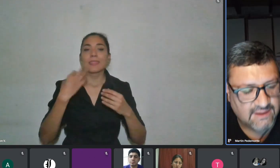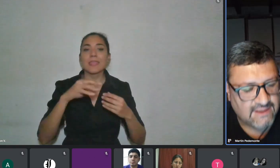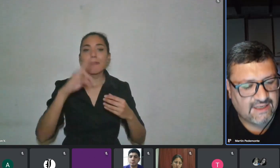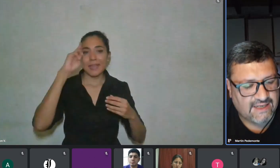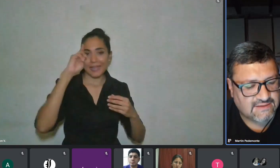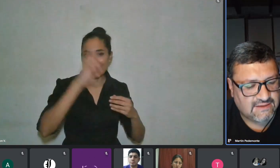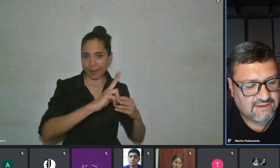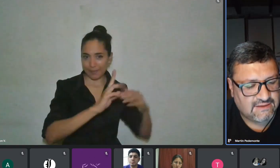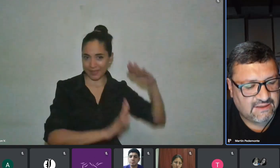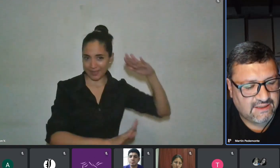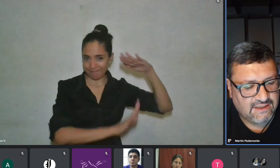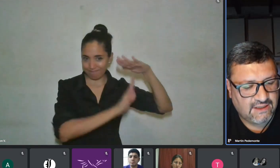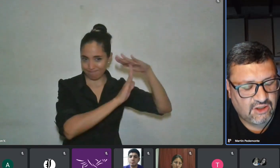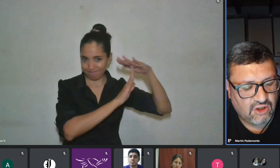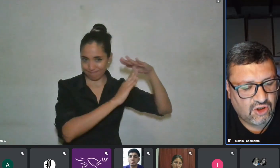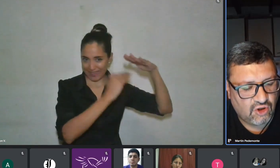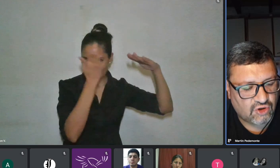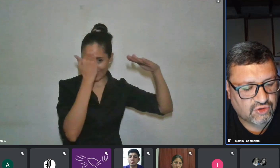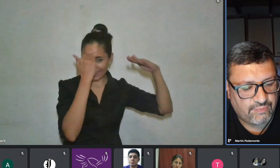también